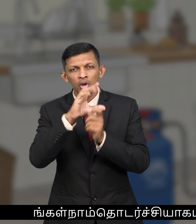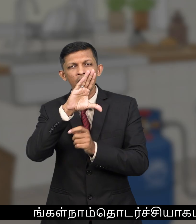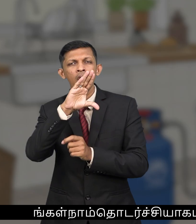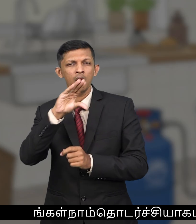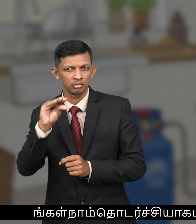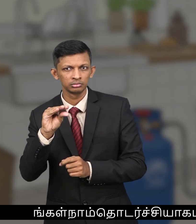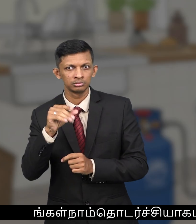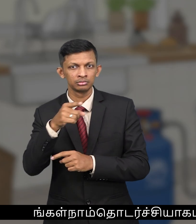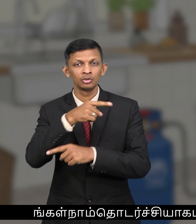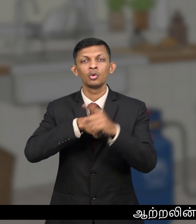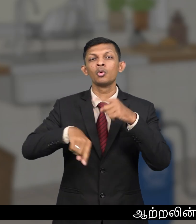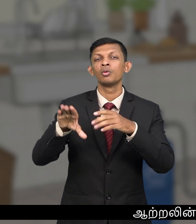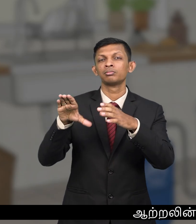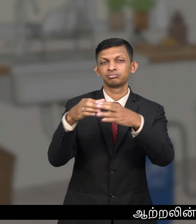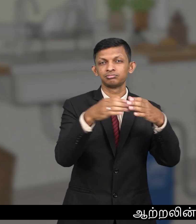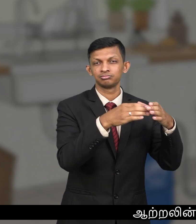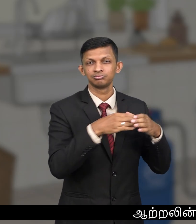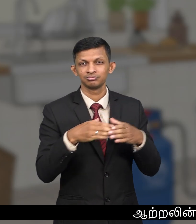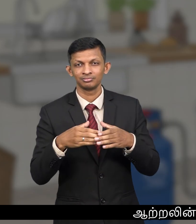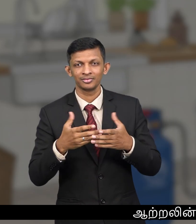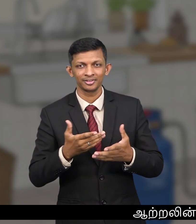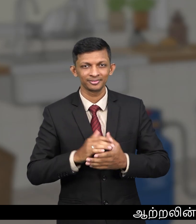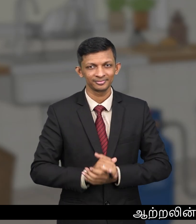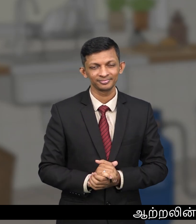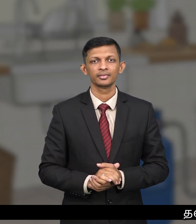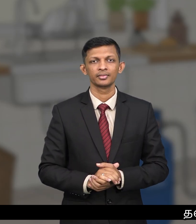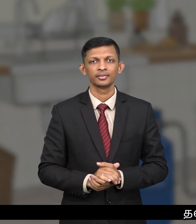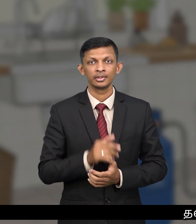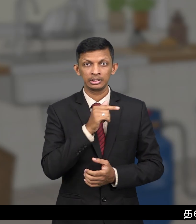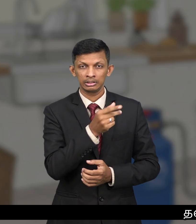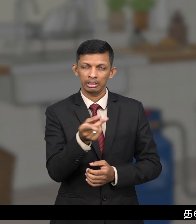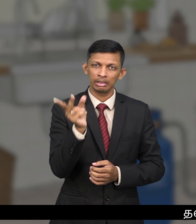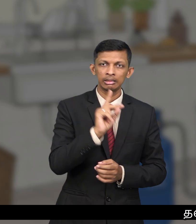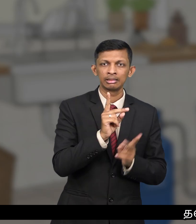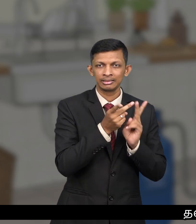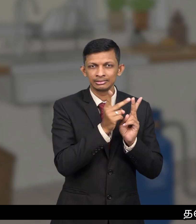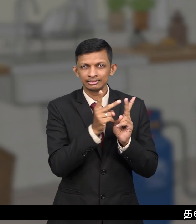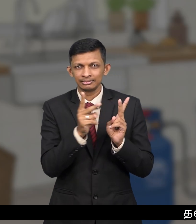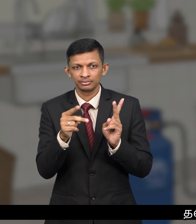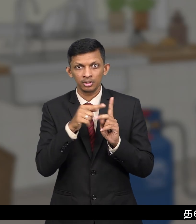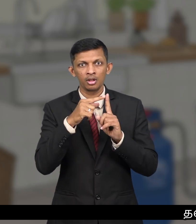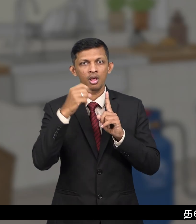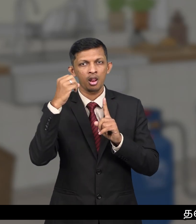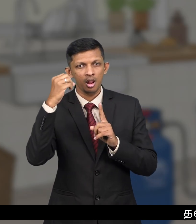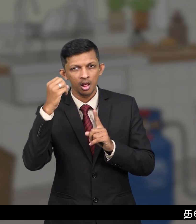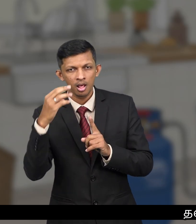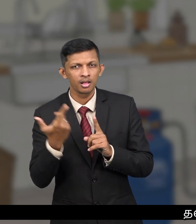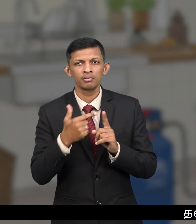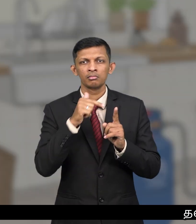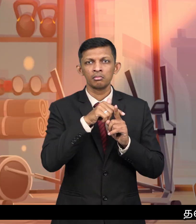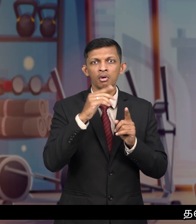பயன்படுத்தும் போது குறைந்துவிடும். ஆற்றலின் பல்வேறு வடிவங்கள்: தசை ஆற்றல்,